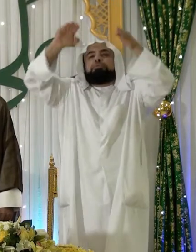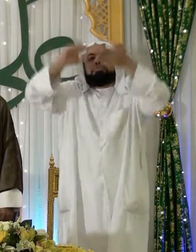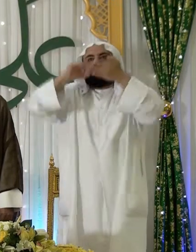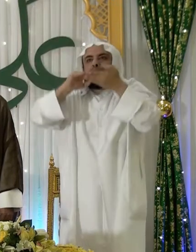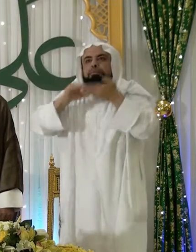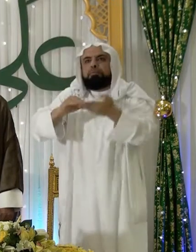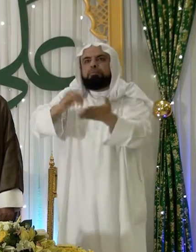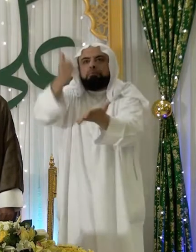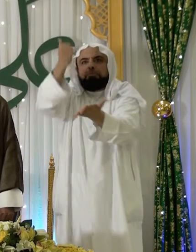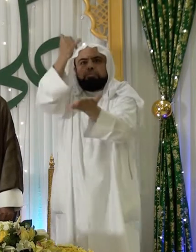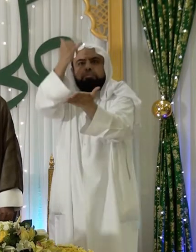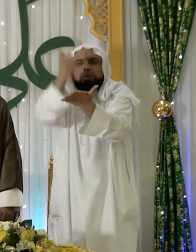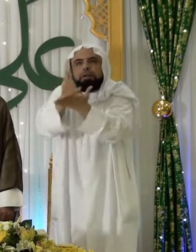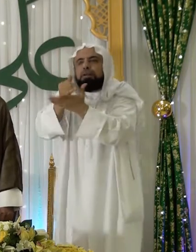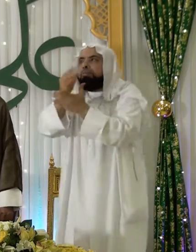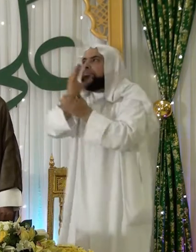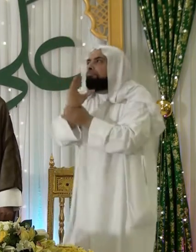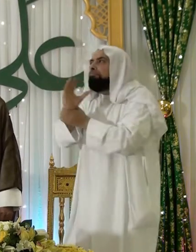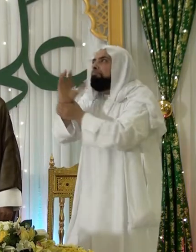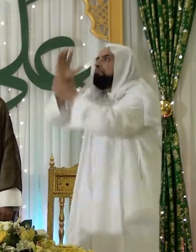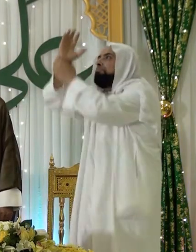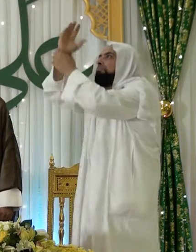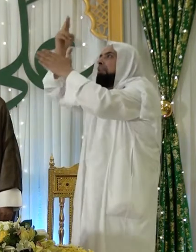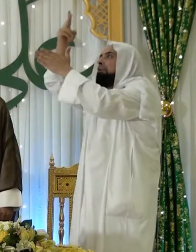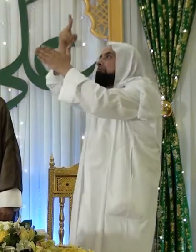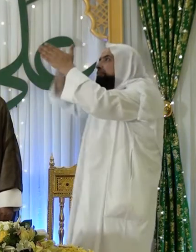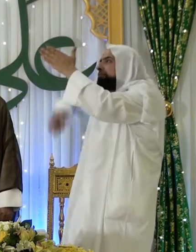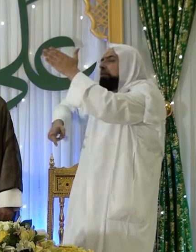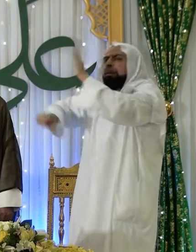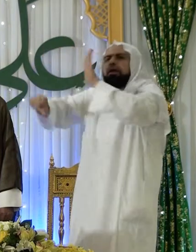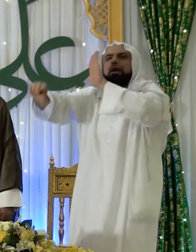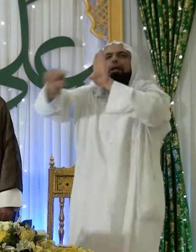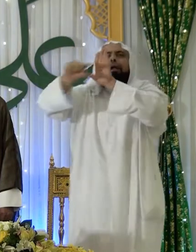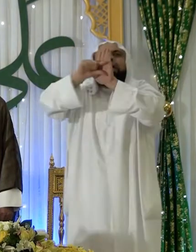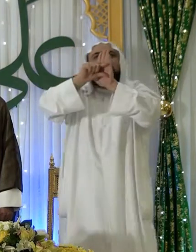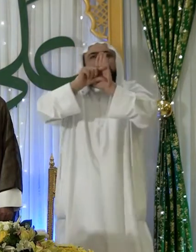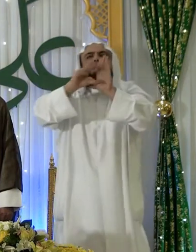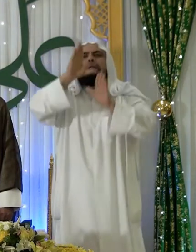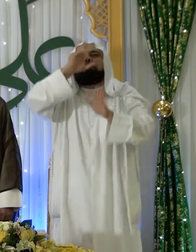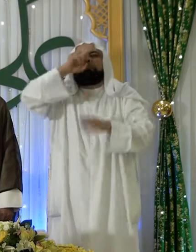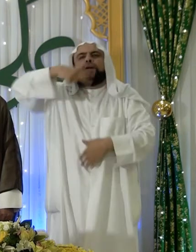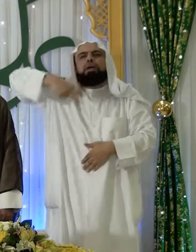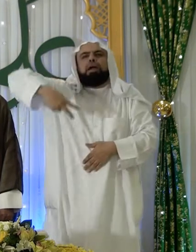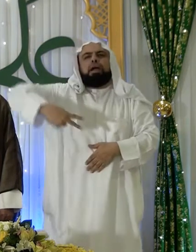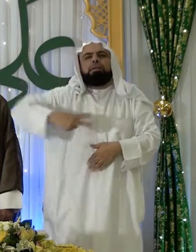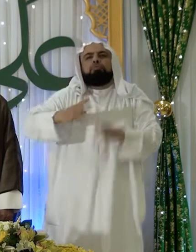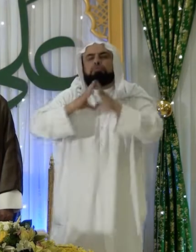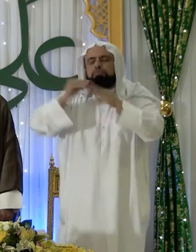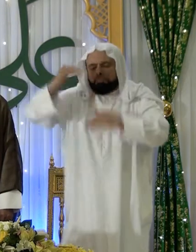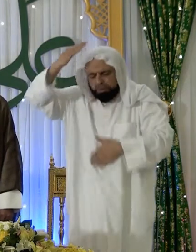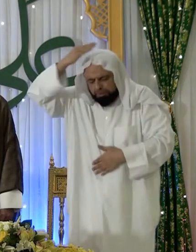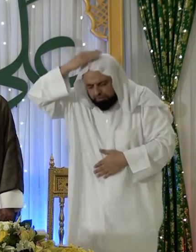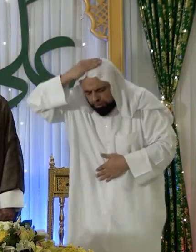وبالأخص سيدنا ومولانا الإمام المهدي الموعود المنتظر